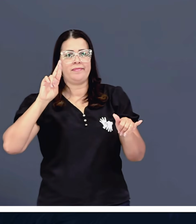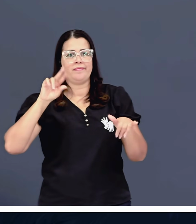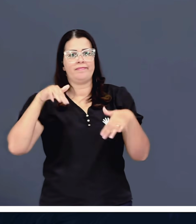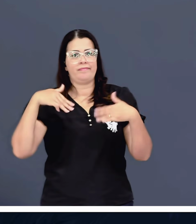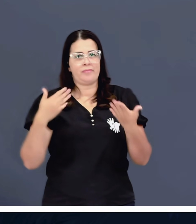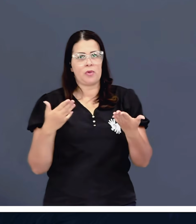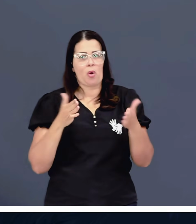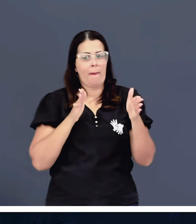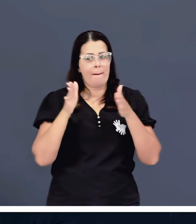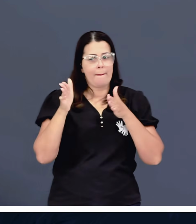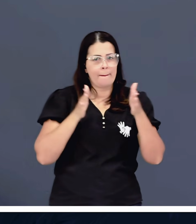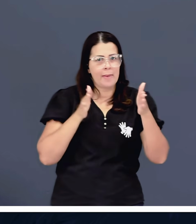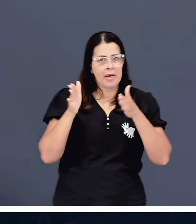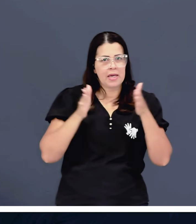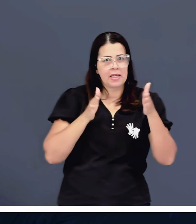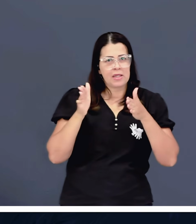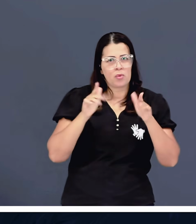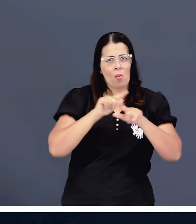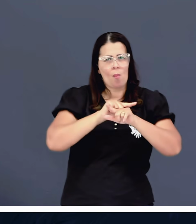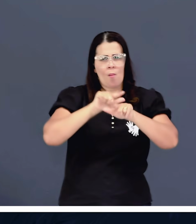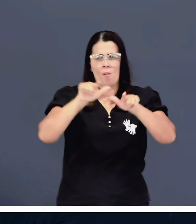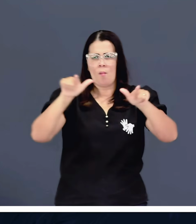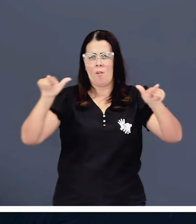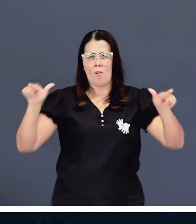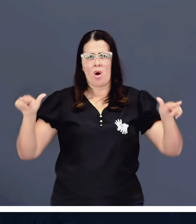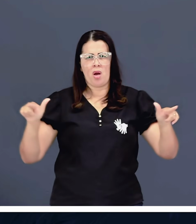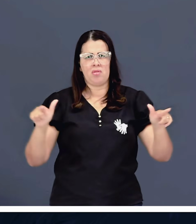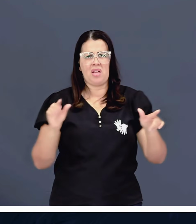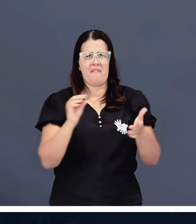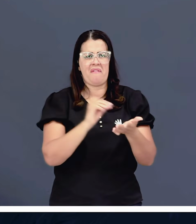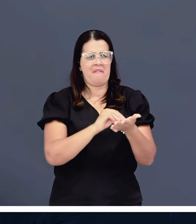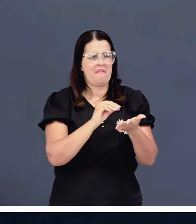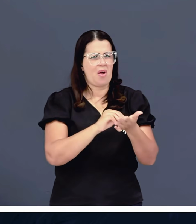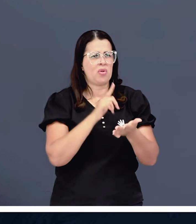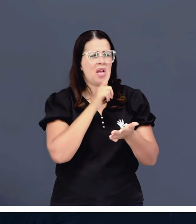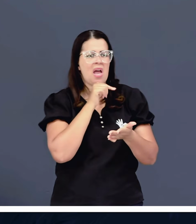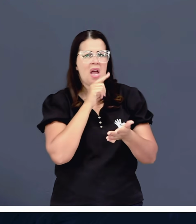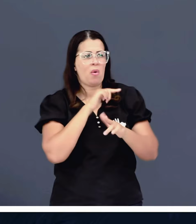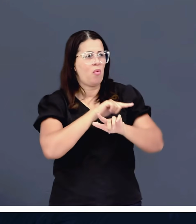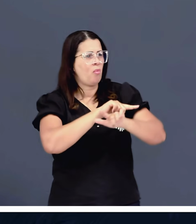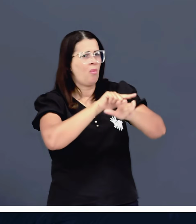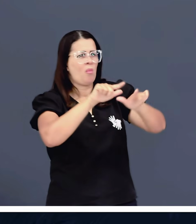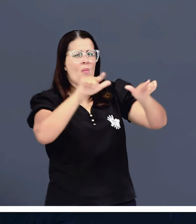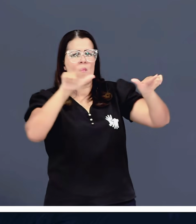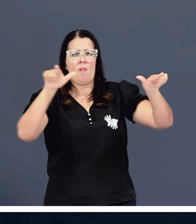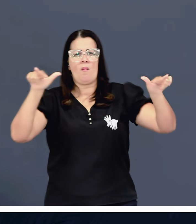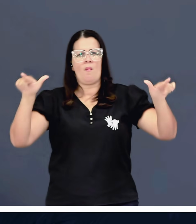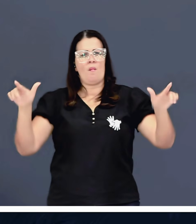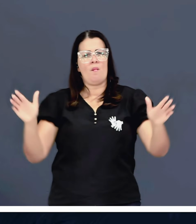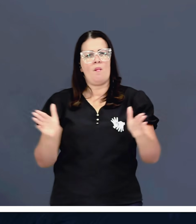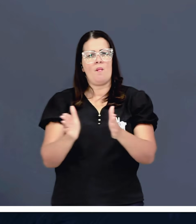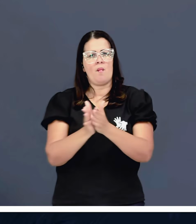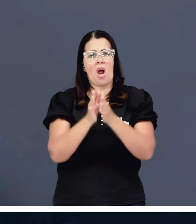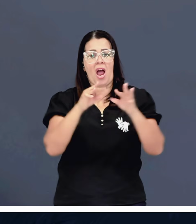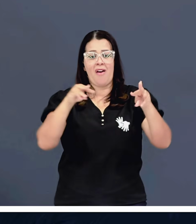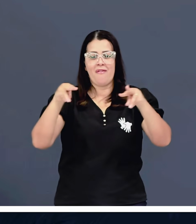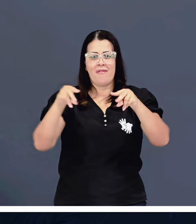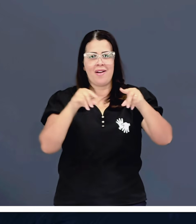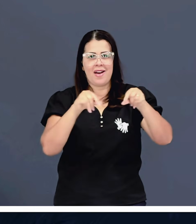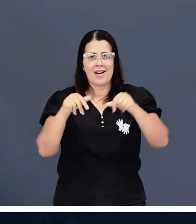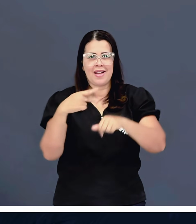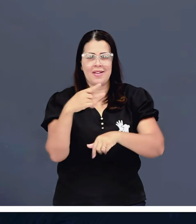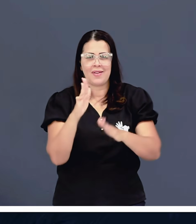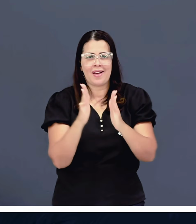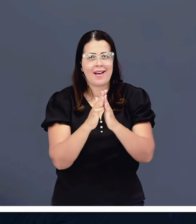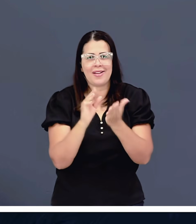Enquanto durar essa escassez, esse tempo de falta, enquanto durar esse cenário, a farinha na sua casa não